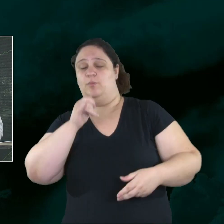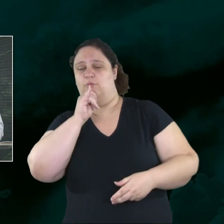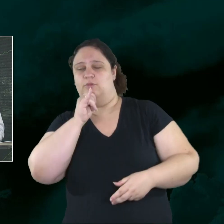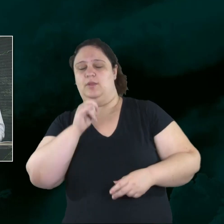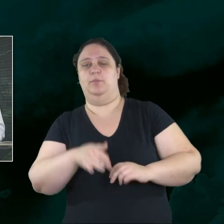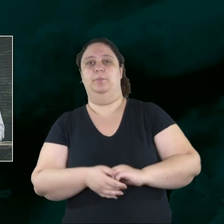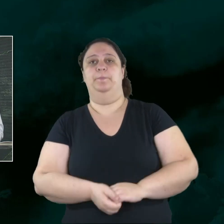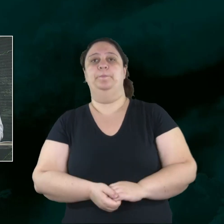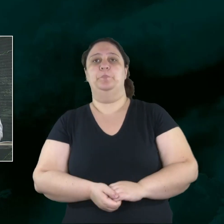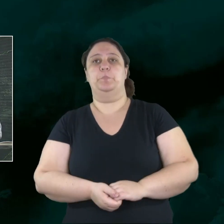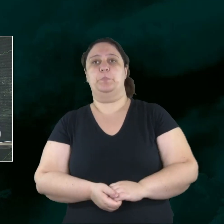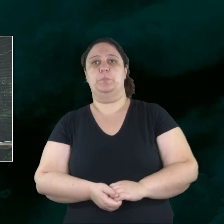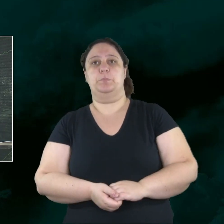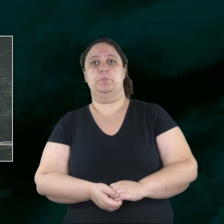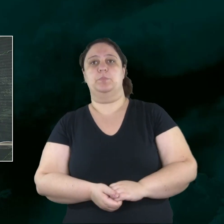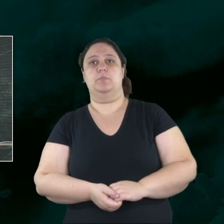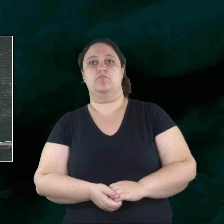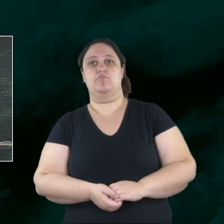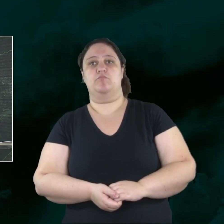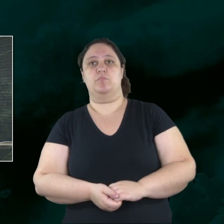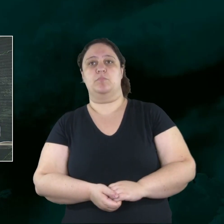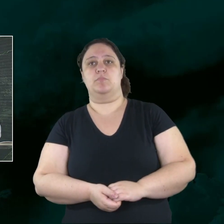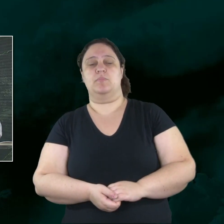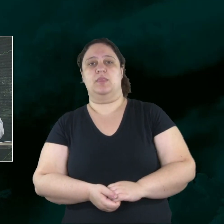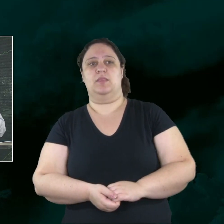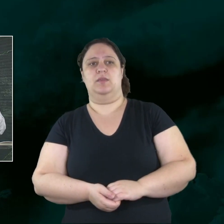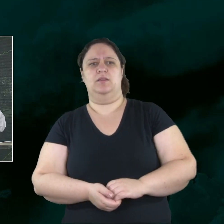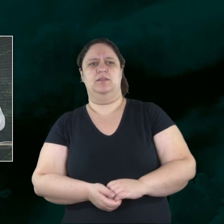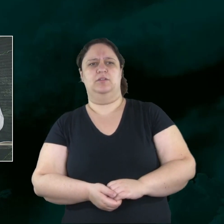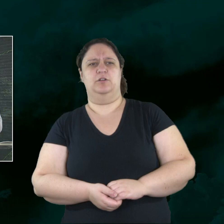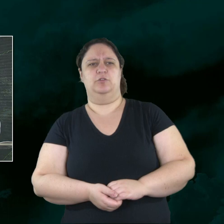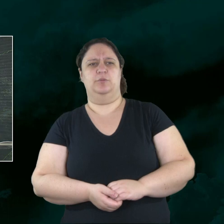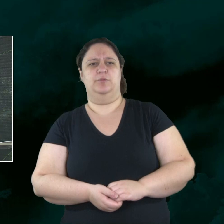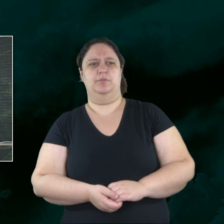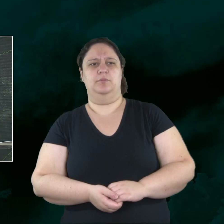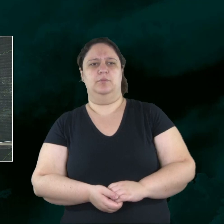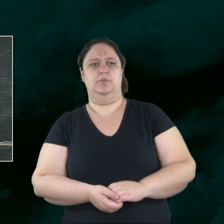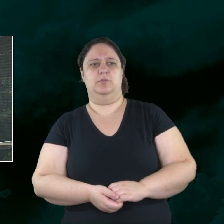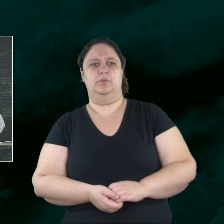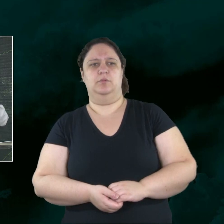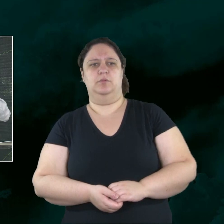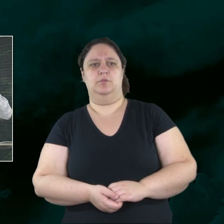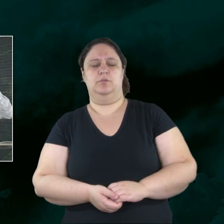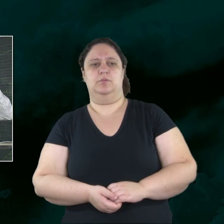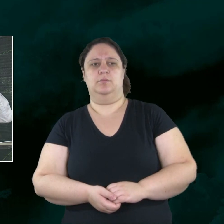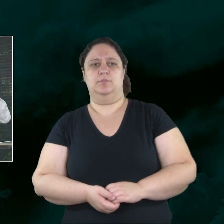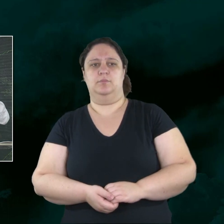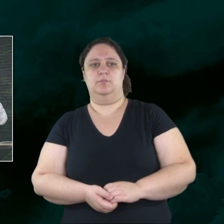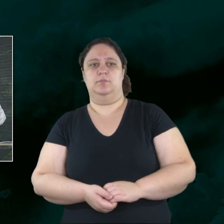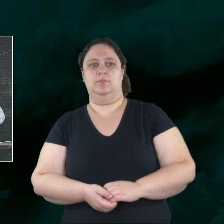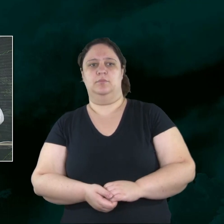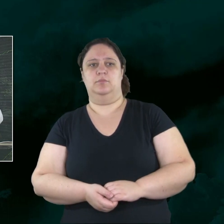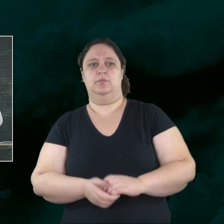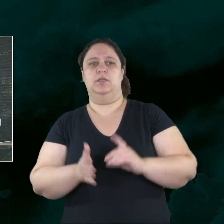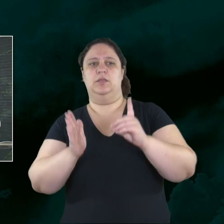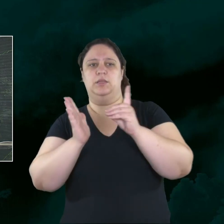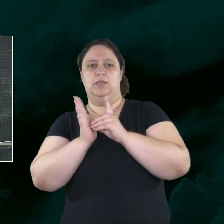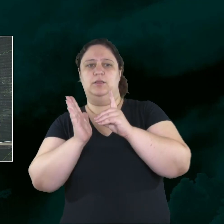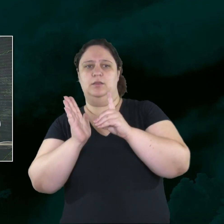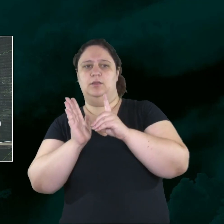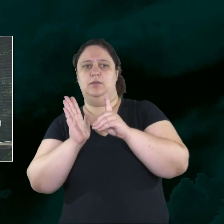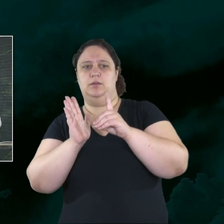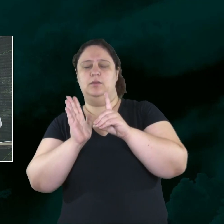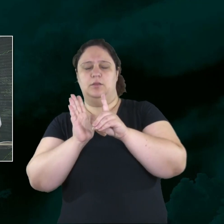exemplo, em Deuteronômio diz assim, não se tomará, né, a pedra de